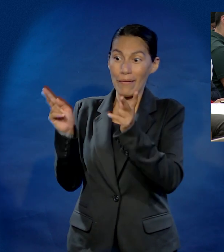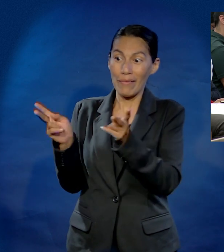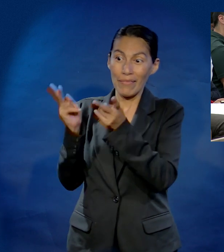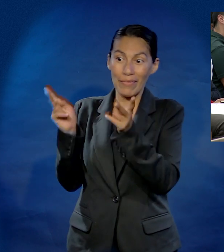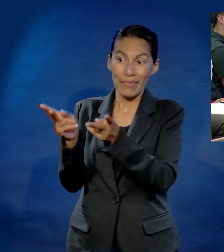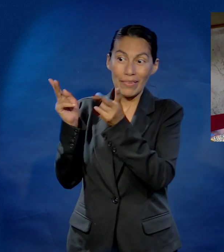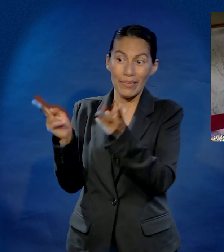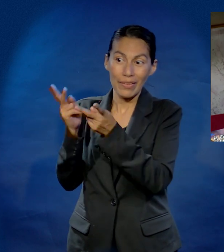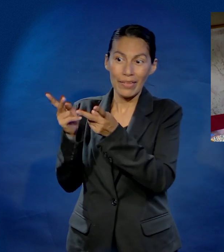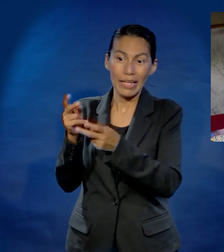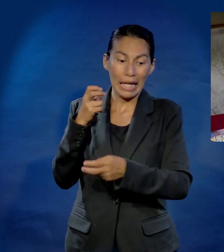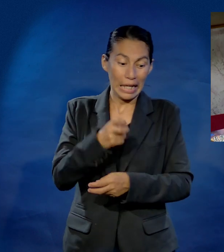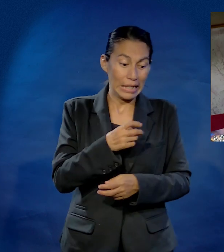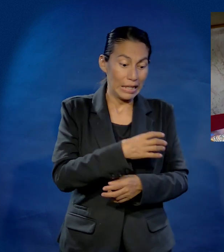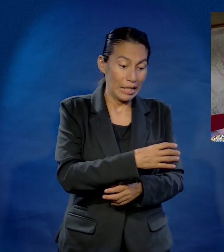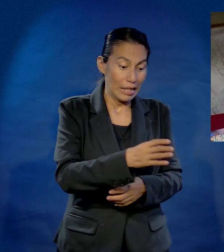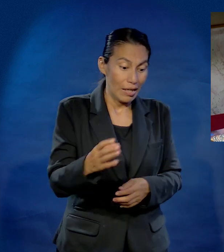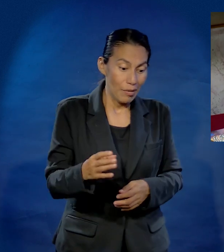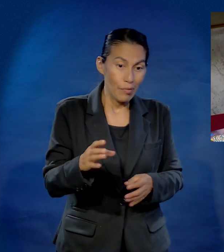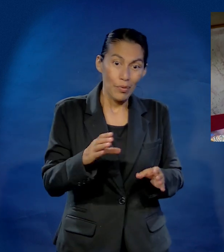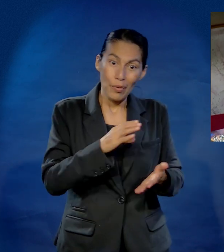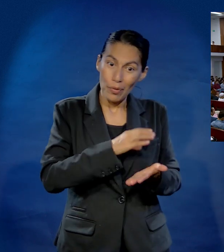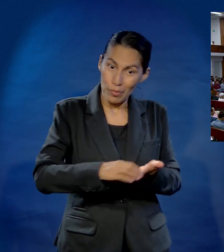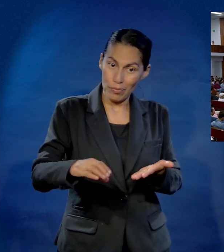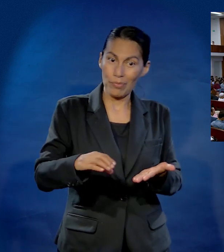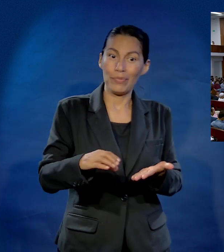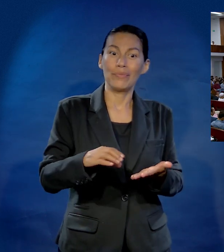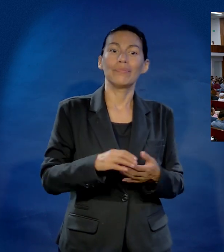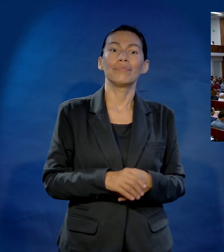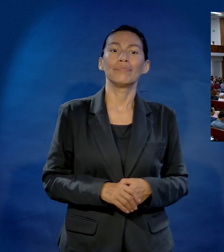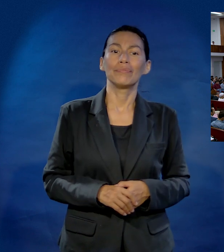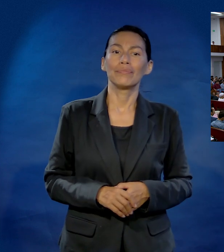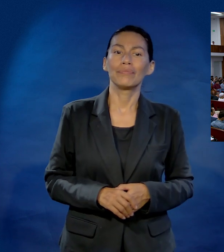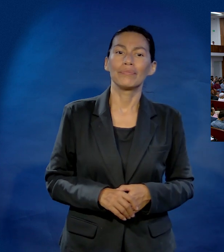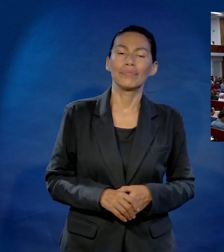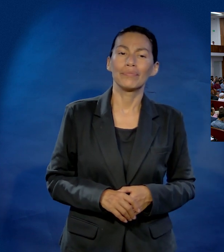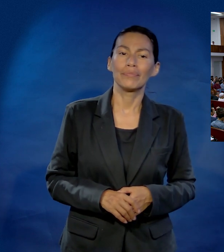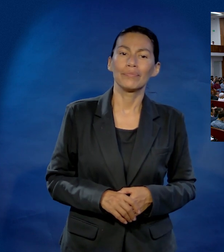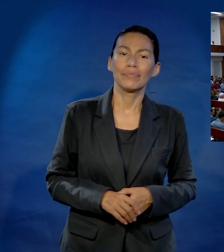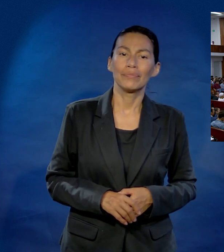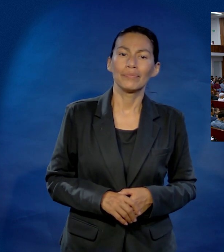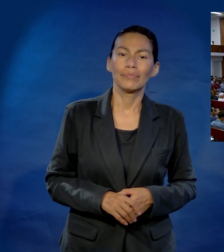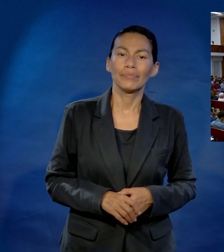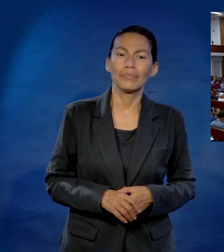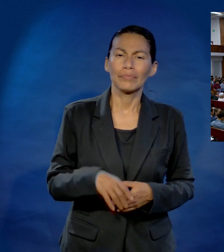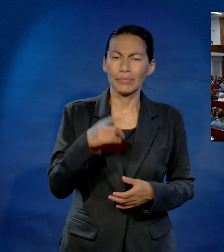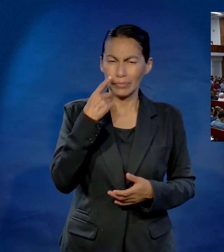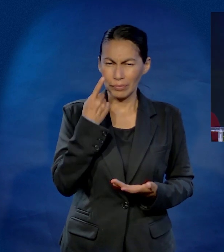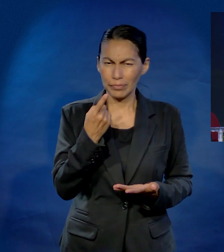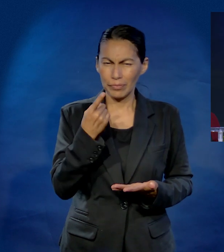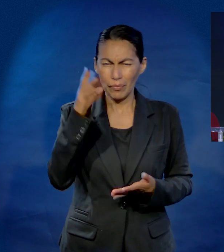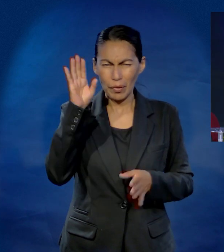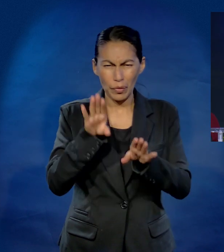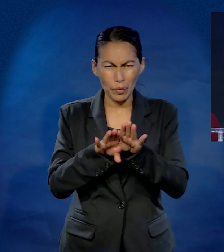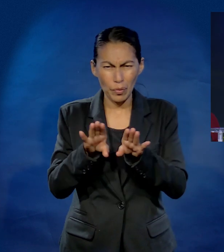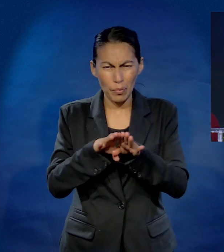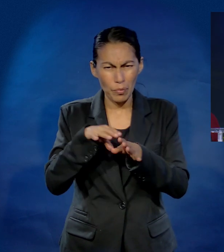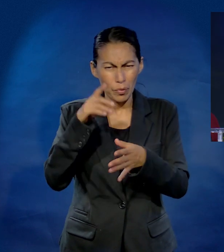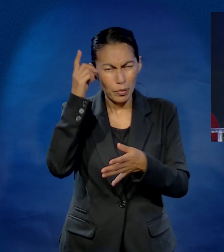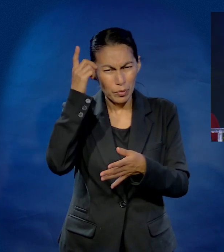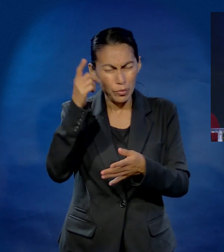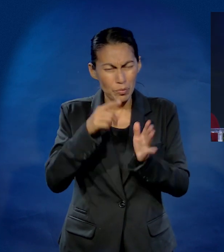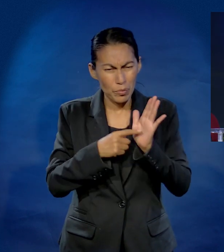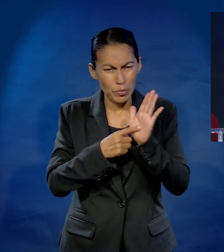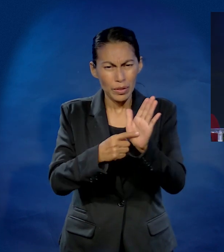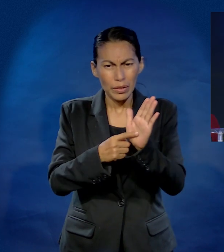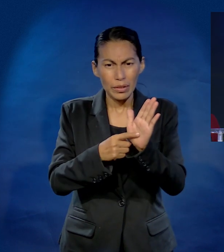halla y lo esconde de nuevo. Y gozoso por ello va y vende todo lo que tiene y compra